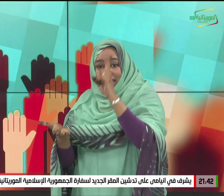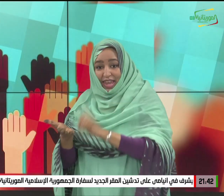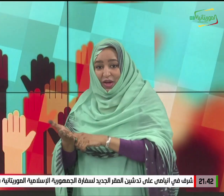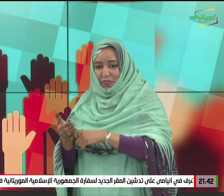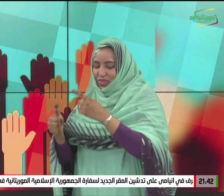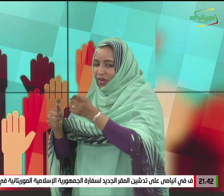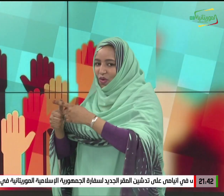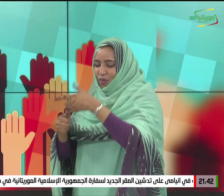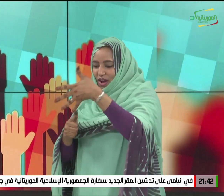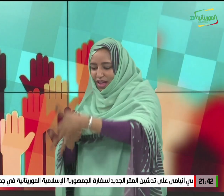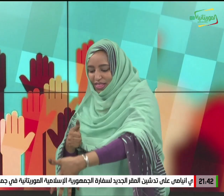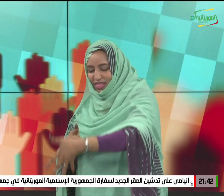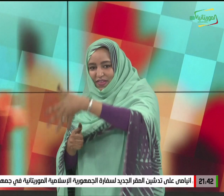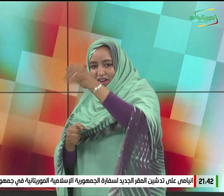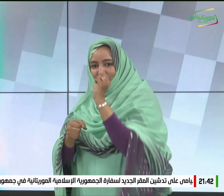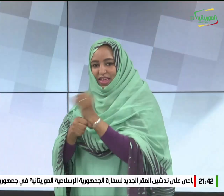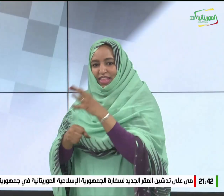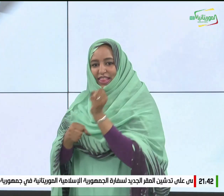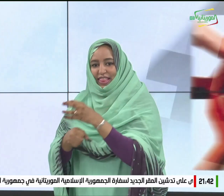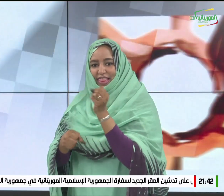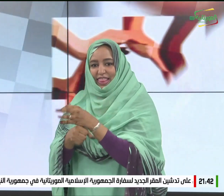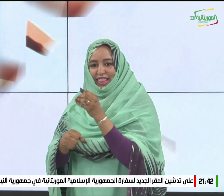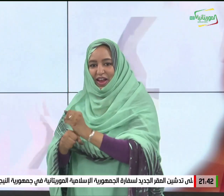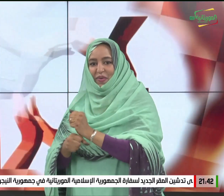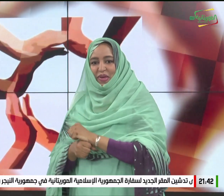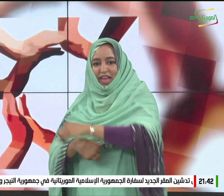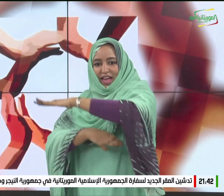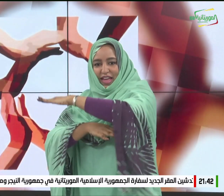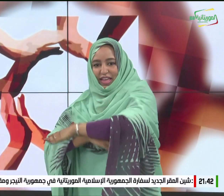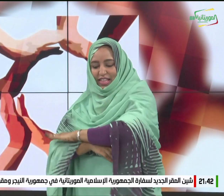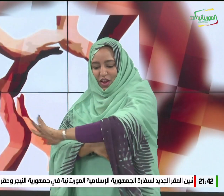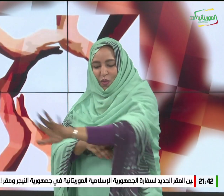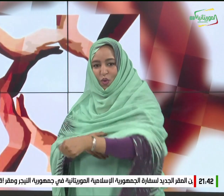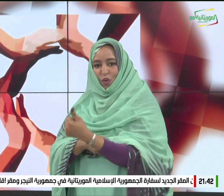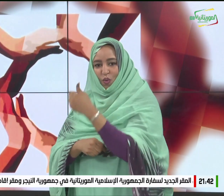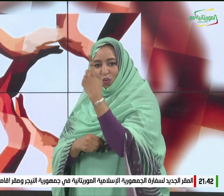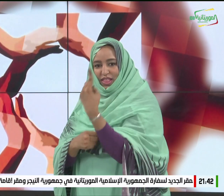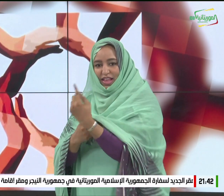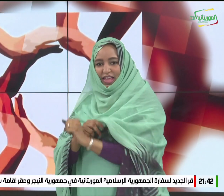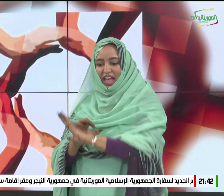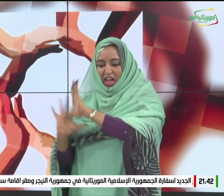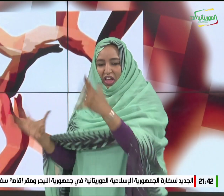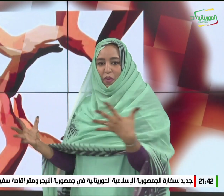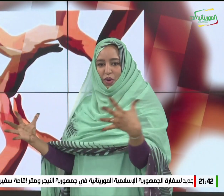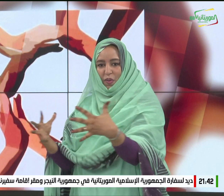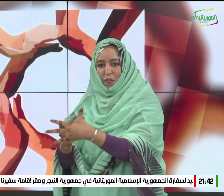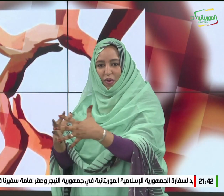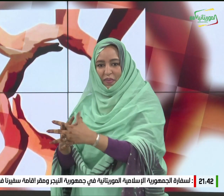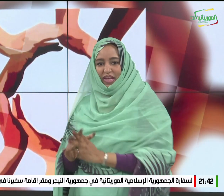وغرس الوطنية ومصلحة الوطن بهم منذ الصغر، وتنبيه المجتمع دائما بأن الوحدة